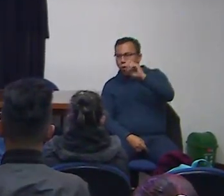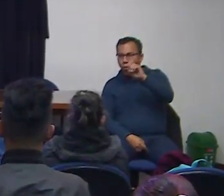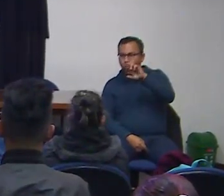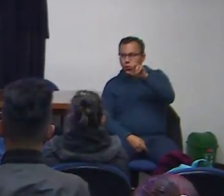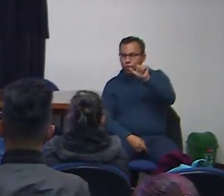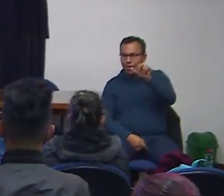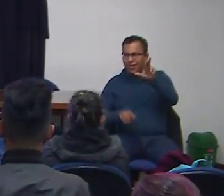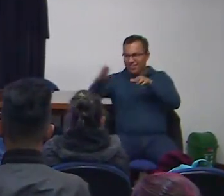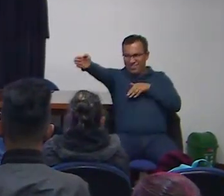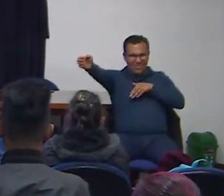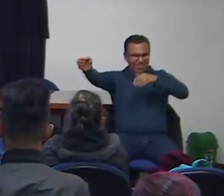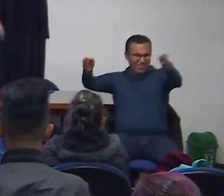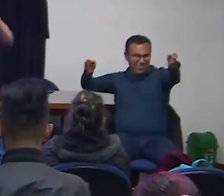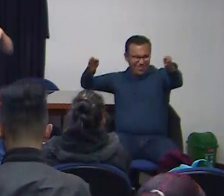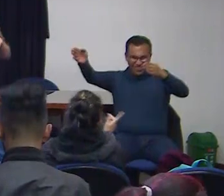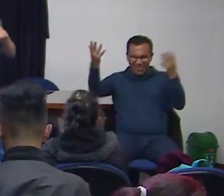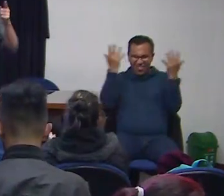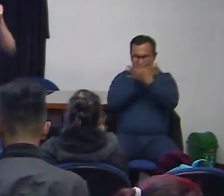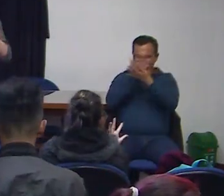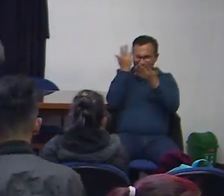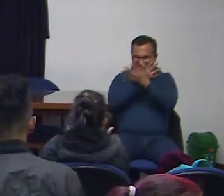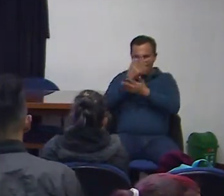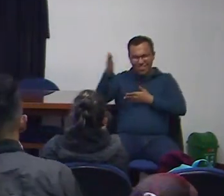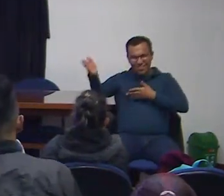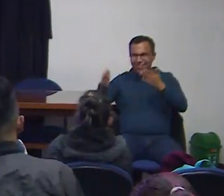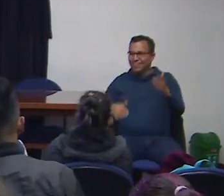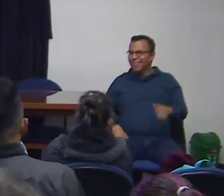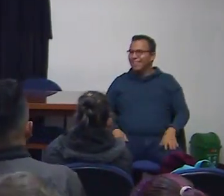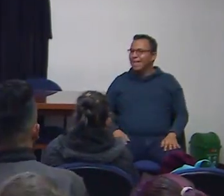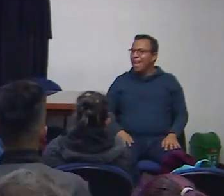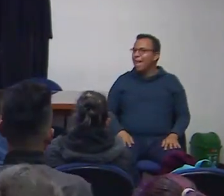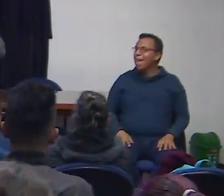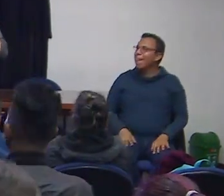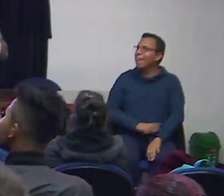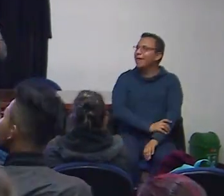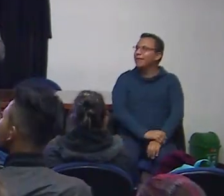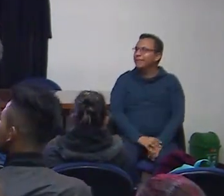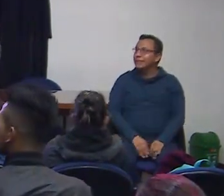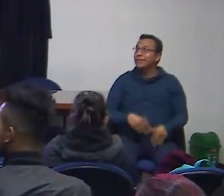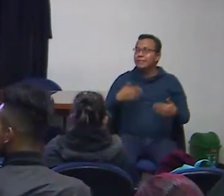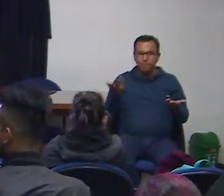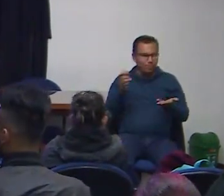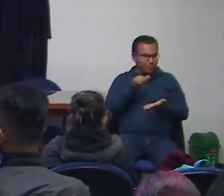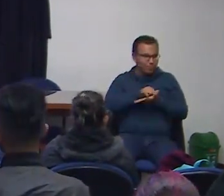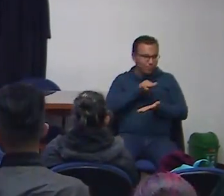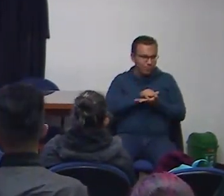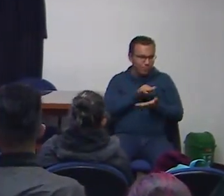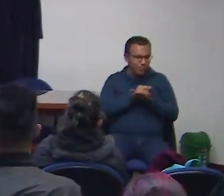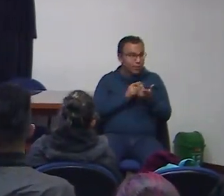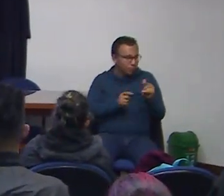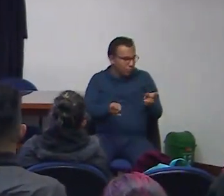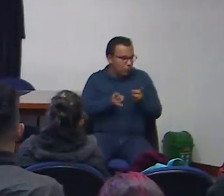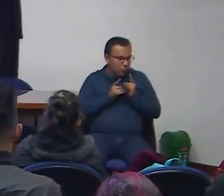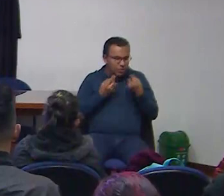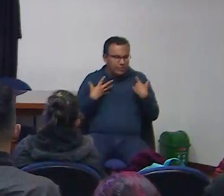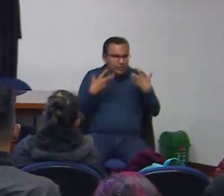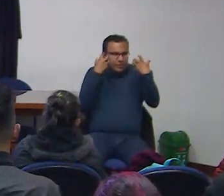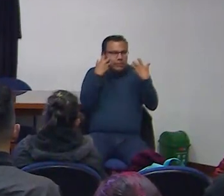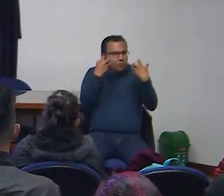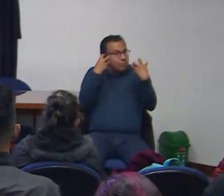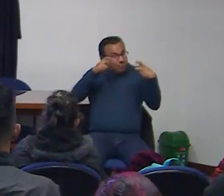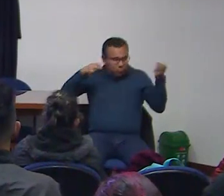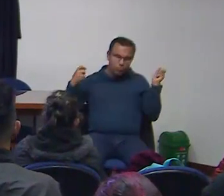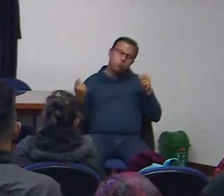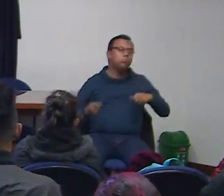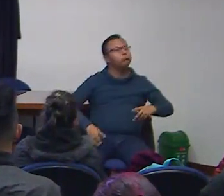no Óscar ya fa sí Óscar eh Como Óscar decía a mí también me pasa lo mismo A mí me relaja